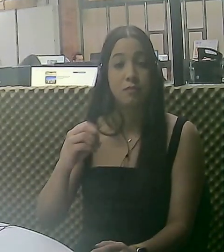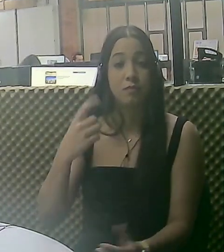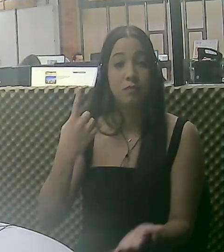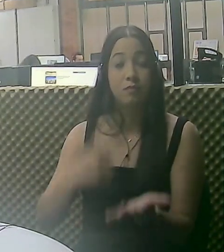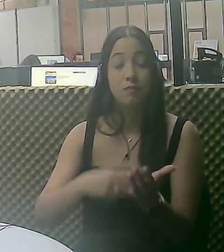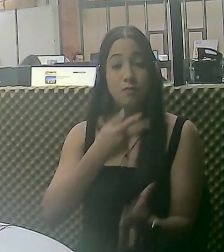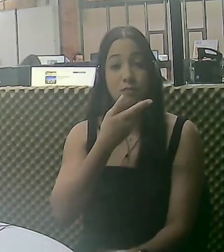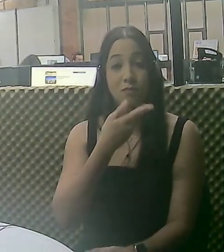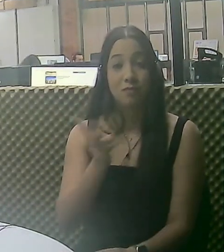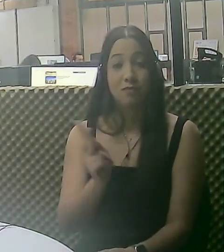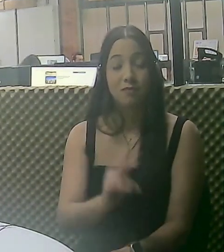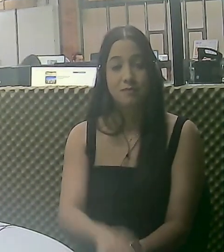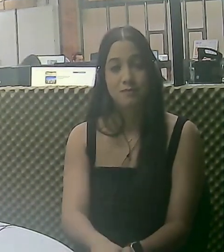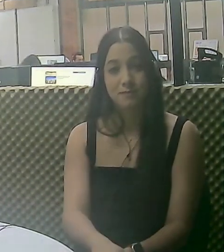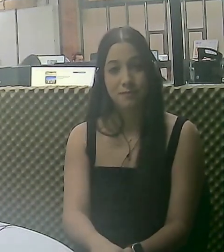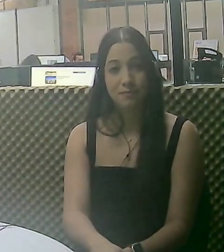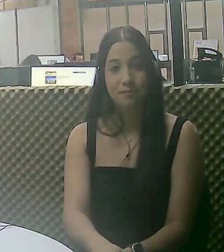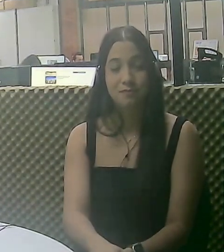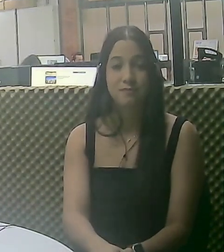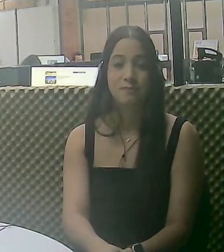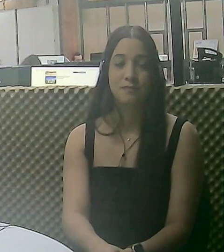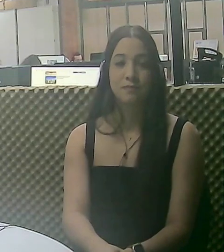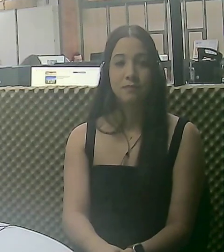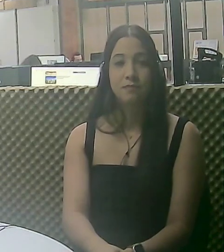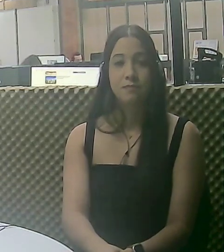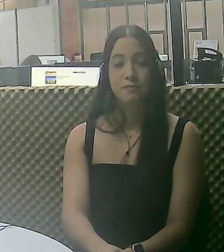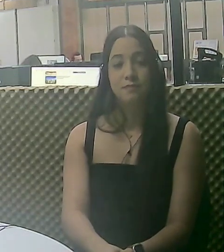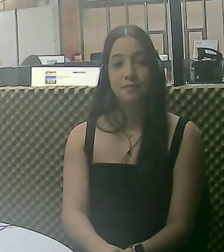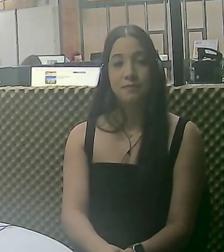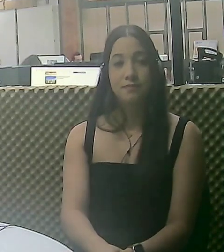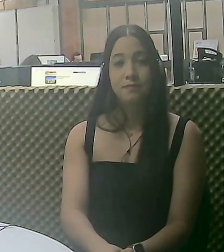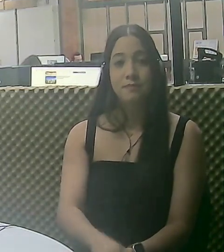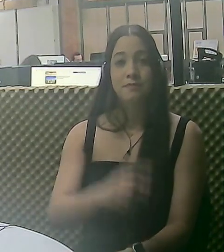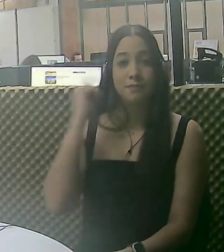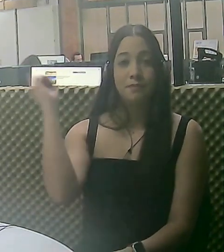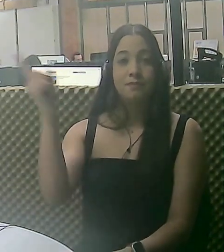34-3239-6700 e agendar a sua visita.